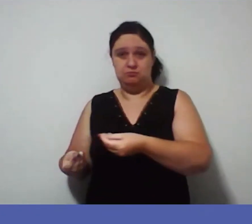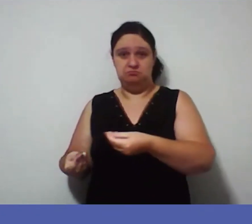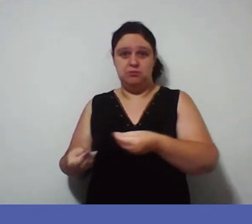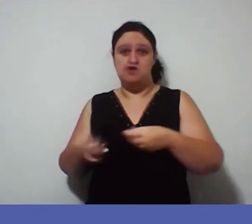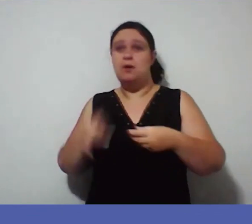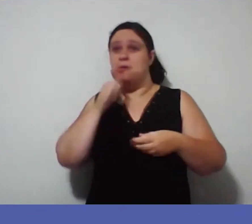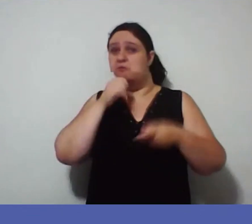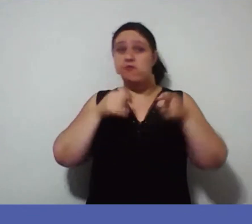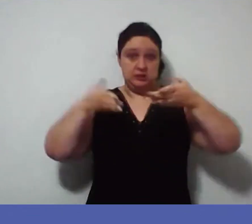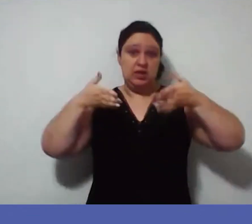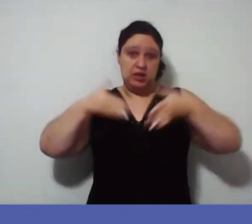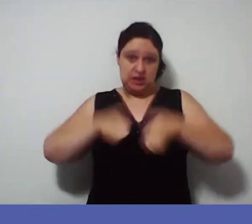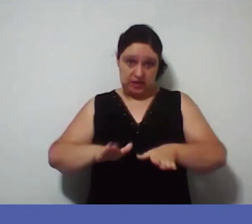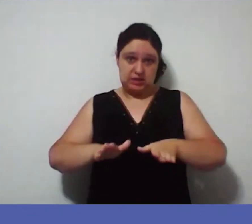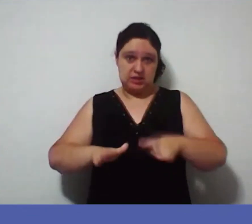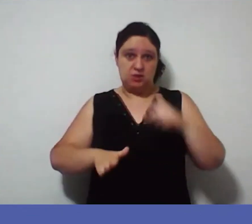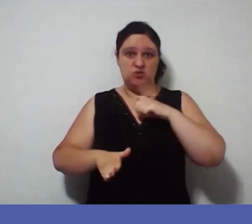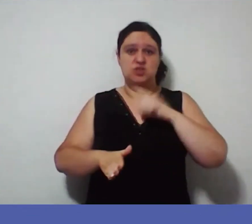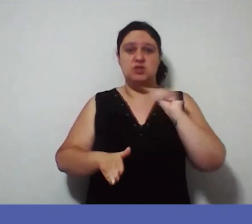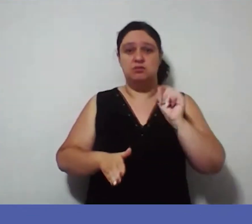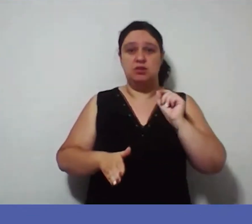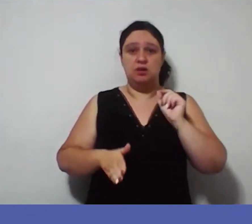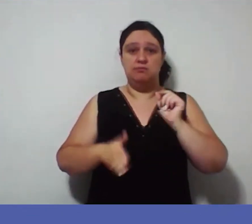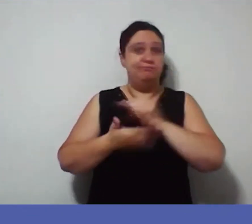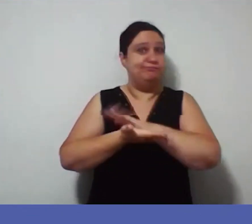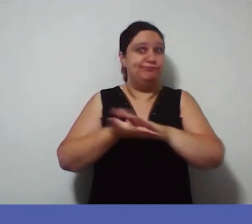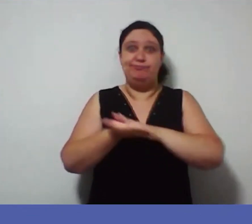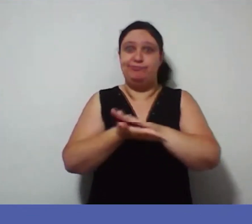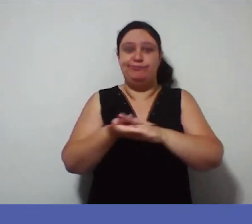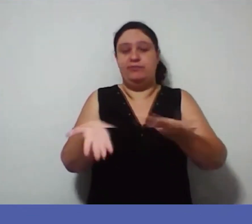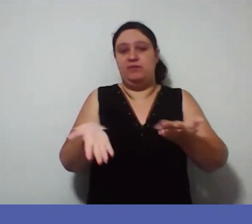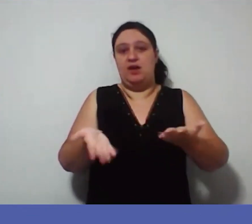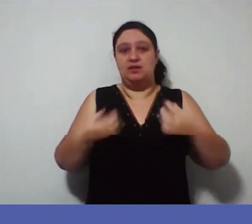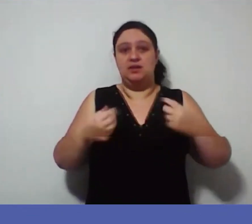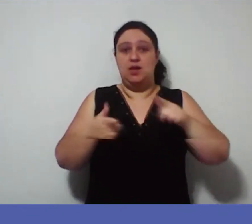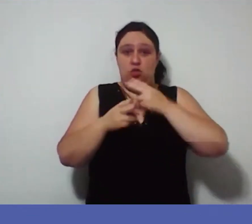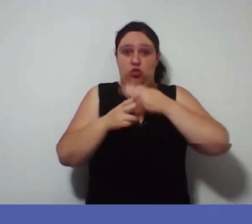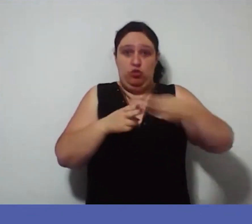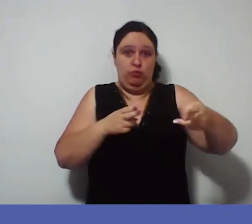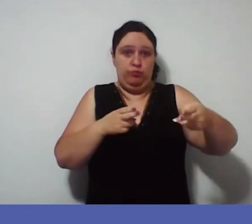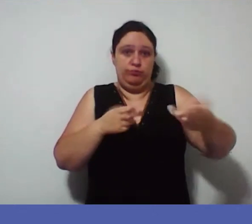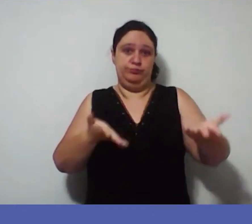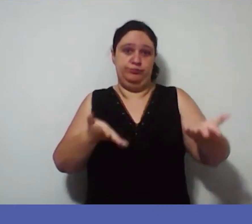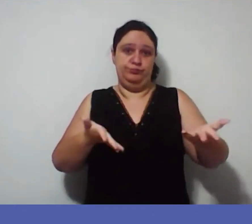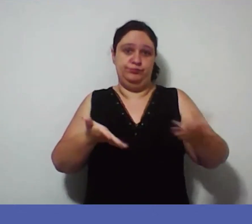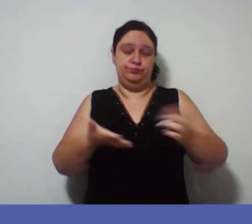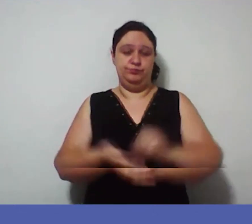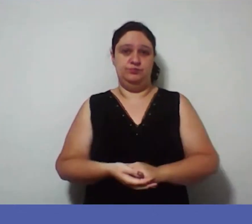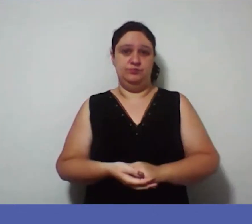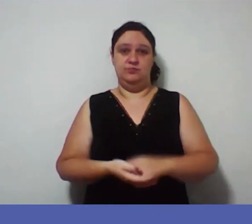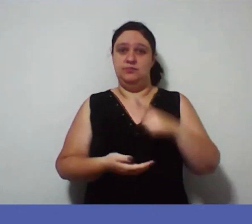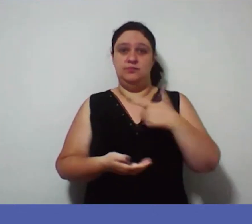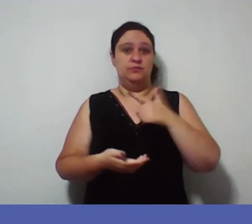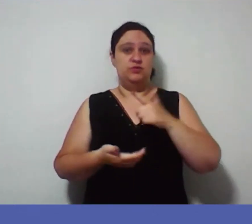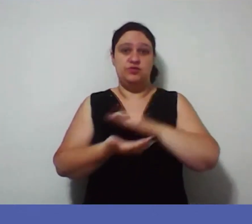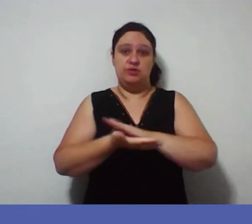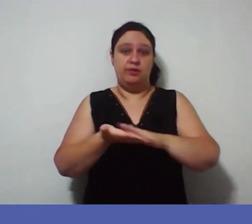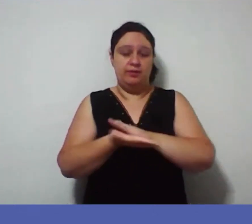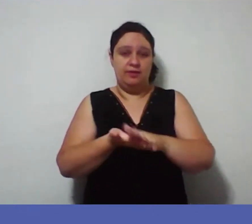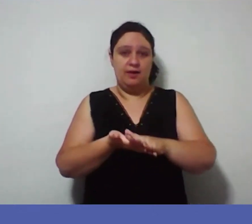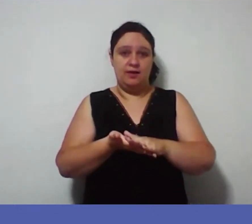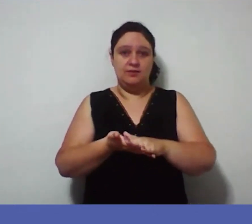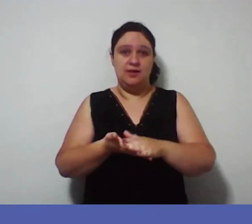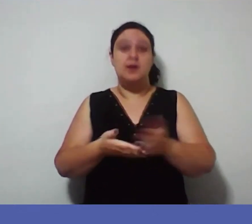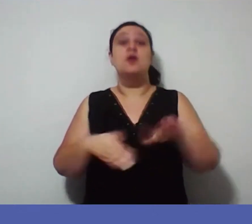mãe? Trouxe nada, sem roupa, nem coisa alguma podemos levar dele.